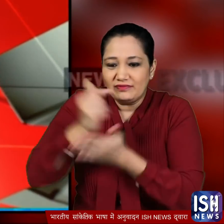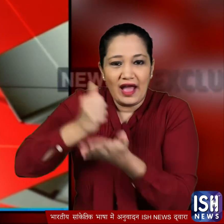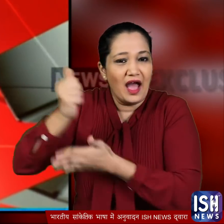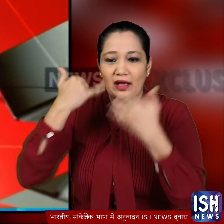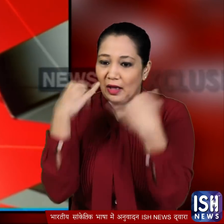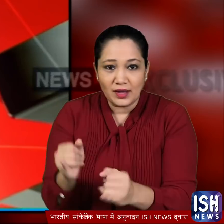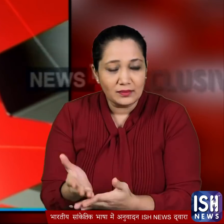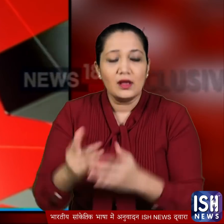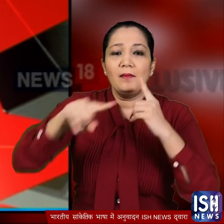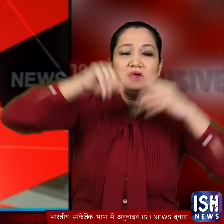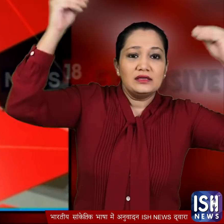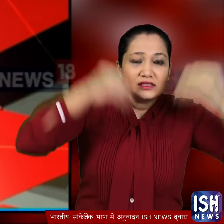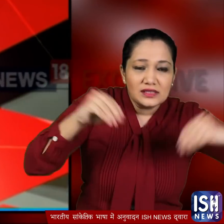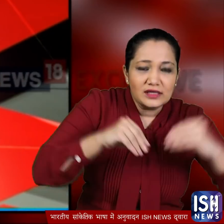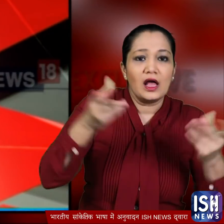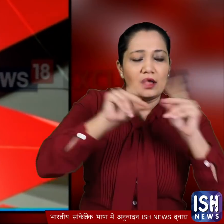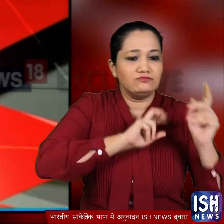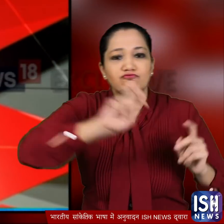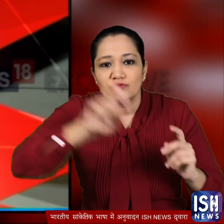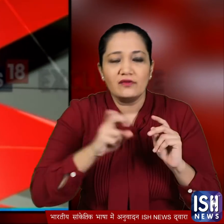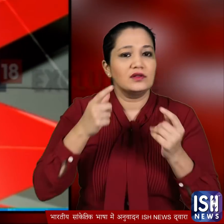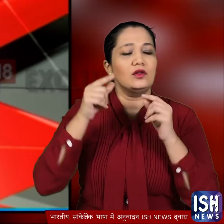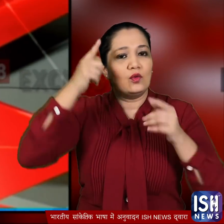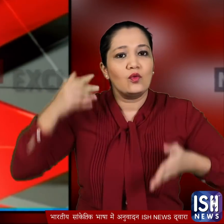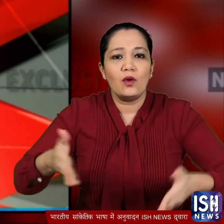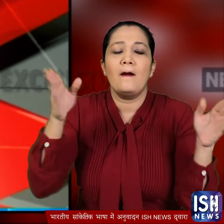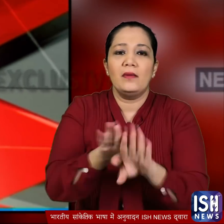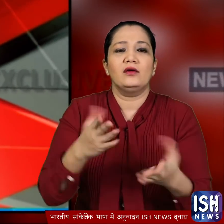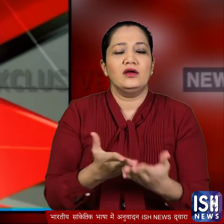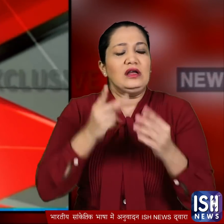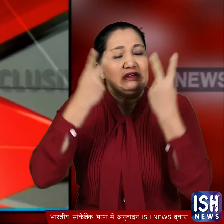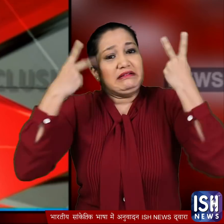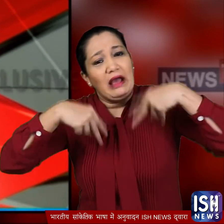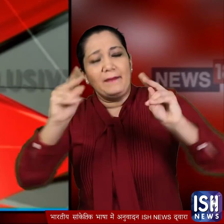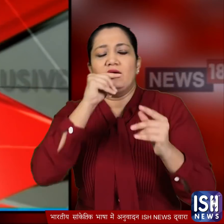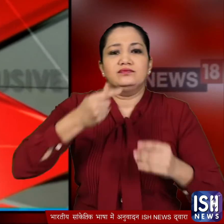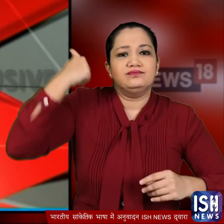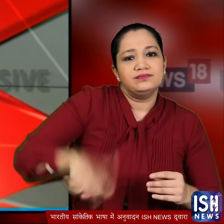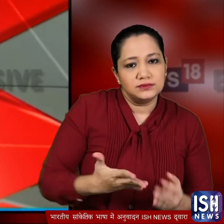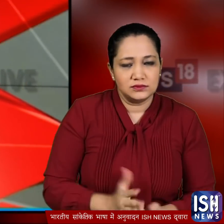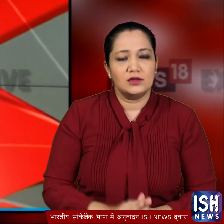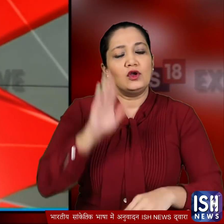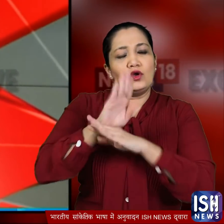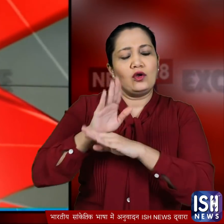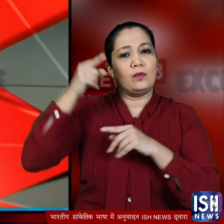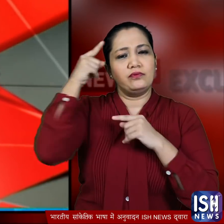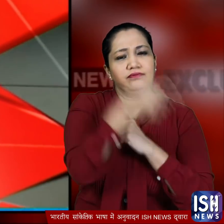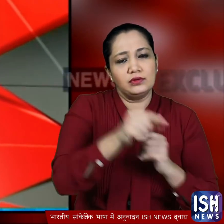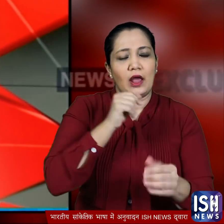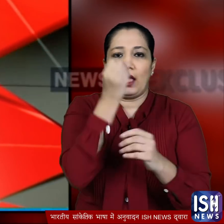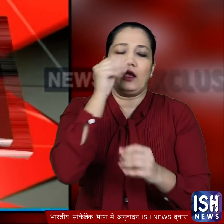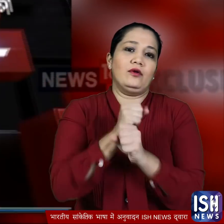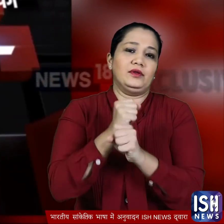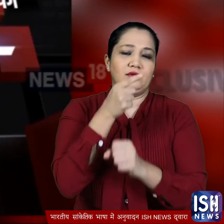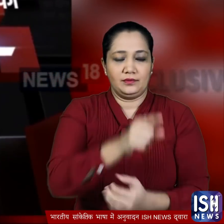हुई और अब बारिश की वजह से सब्जियों की सप्लाई का रास्ता बंद है, जिससे चौतरफा महंगाई बढ़ी और कांग्रेस इस मुद्दे पर सरकार को घेरने की कोशिश में